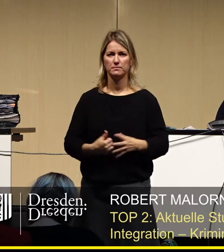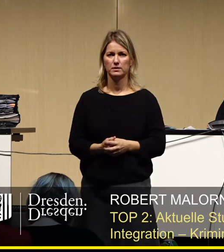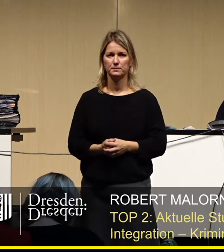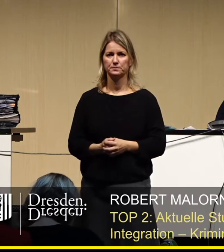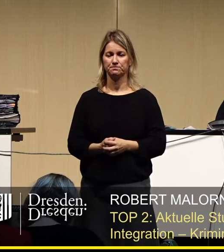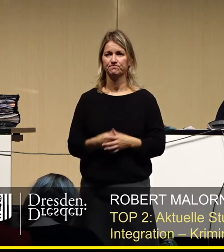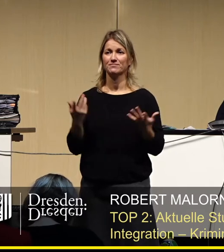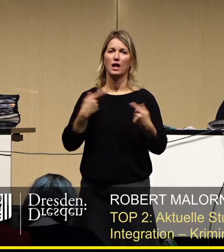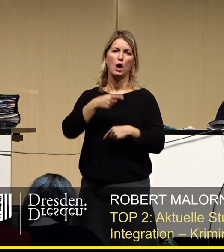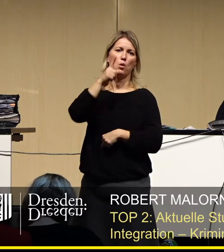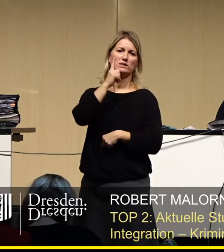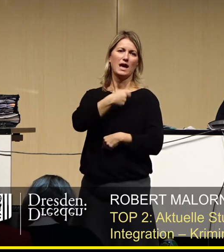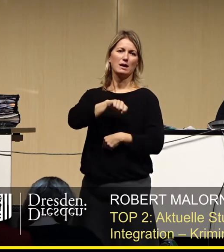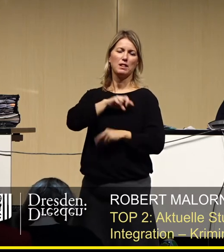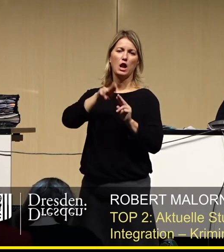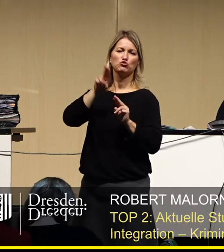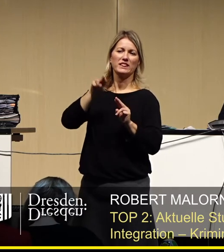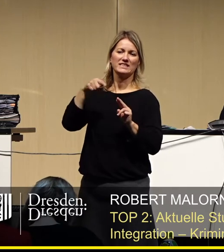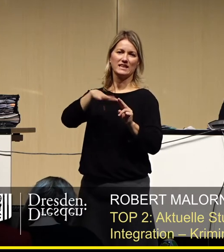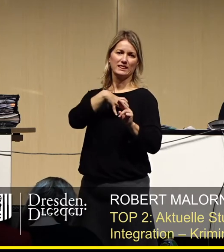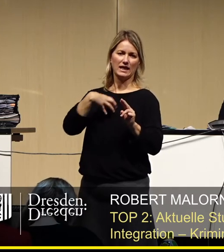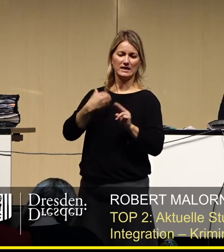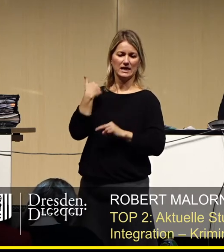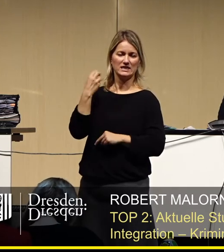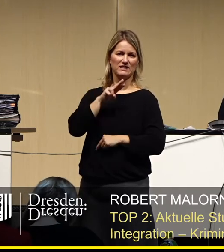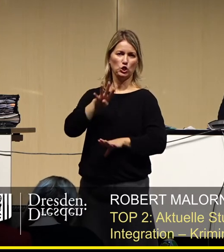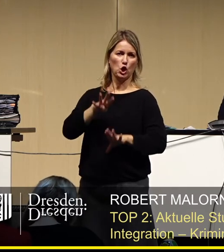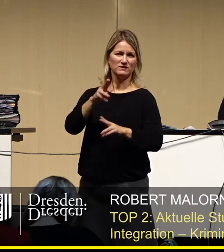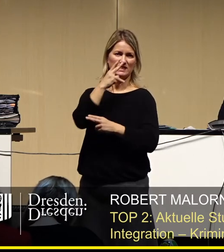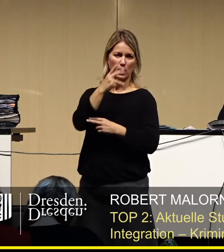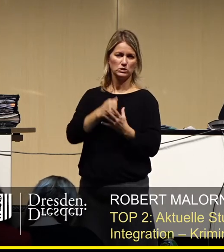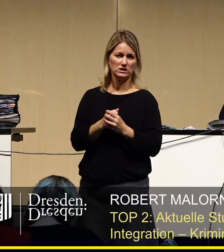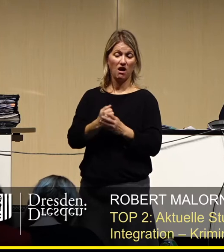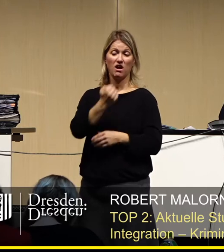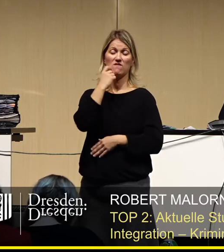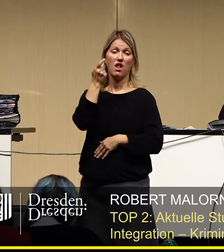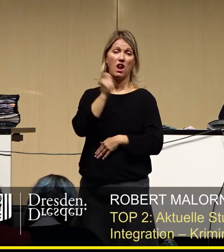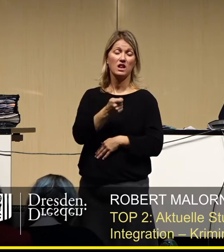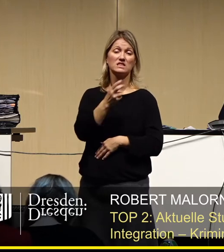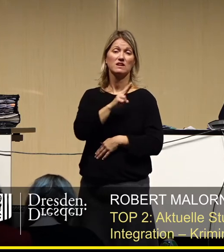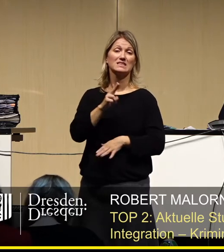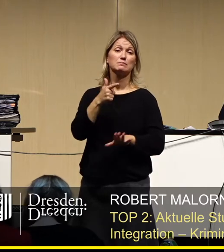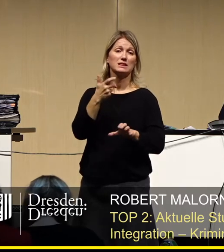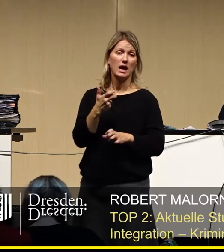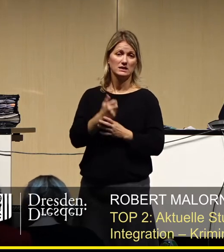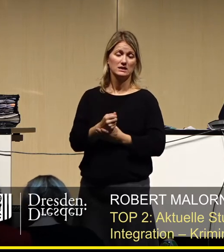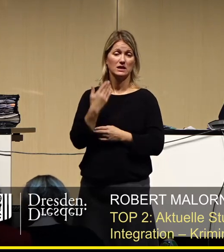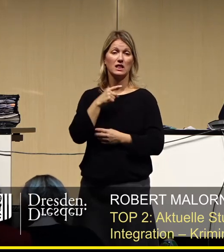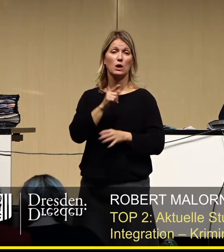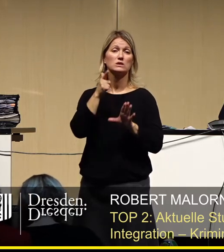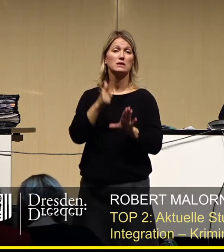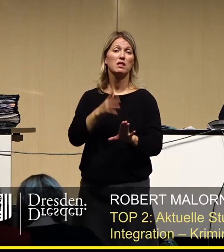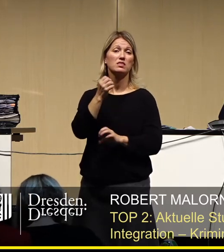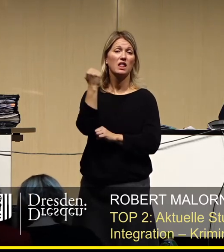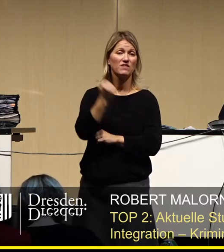Polizeiliche Kriminalstatistik 2019 für die Landeshauptstadt Dresden. Gewaltstraftaten 1537 Fälle, 1216 Tatverdächtige